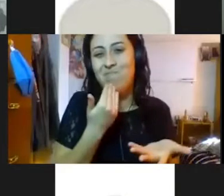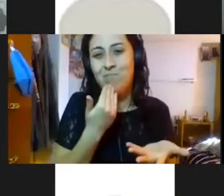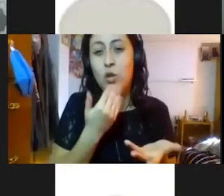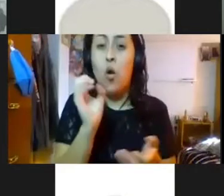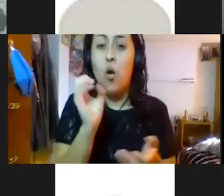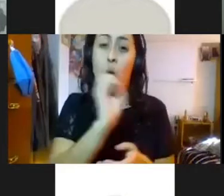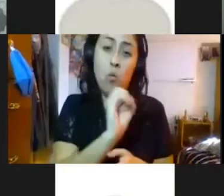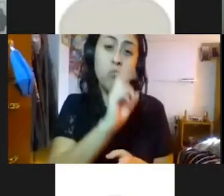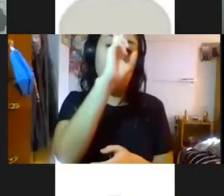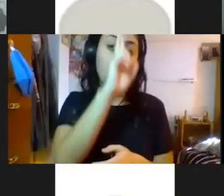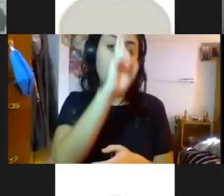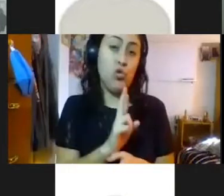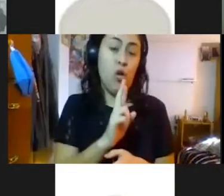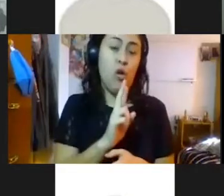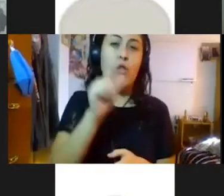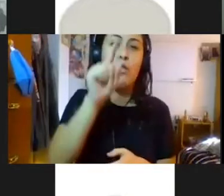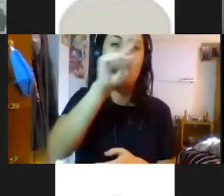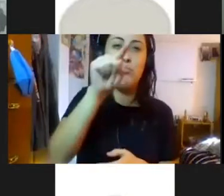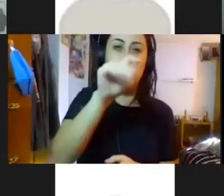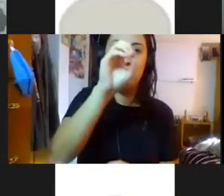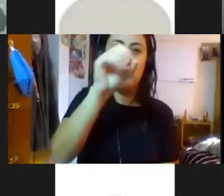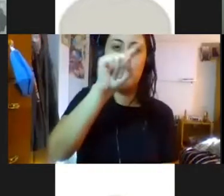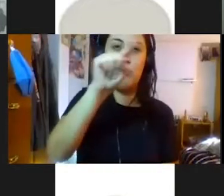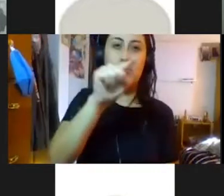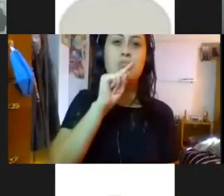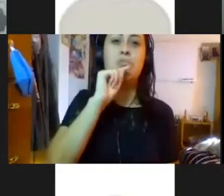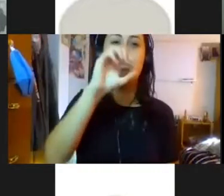cumplen sostenedores y sostenedoras.